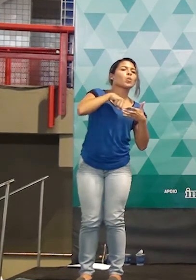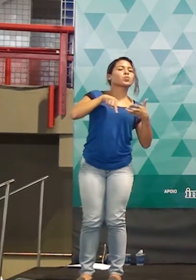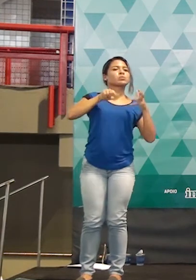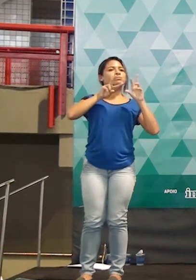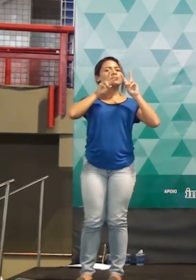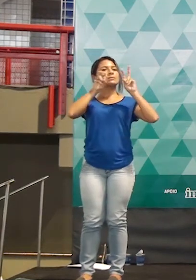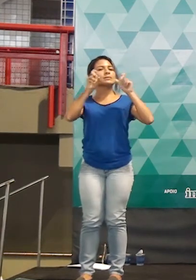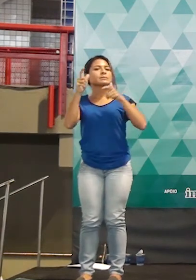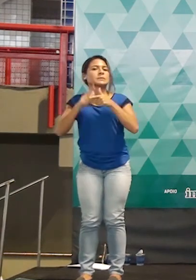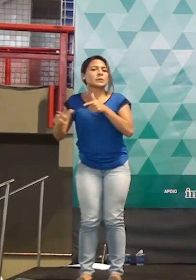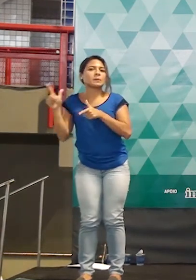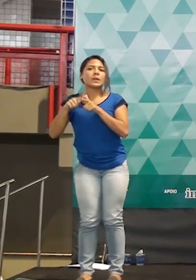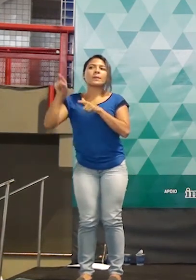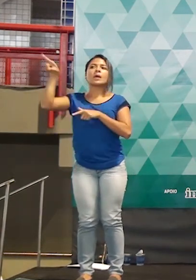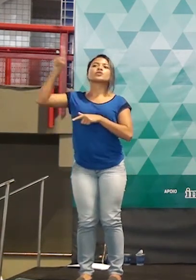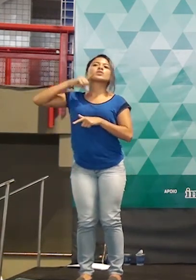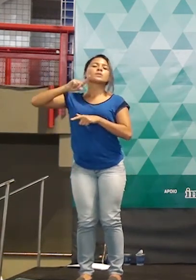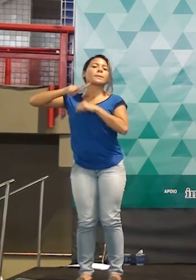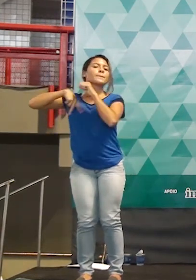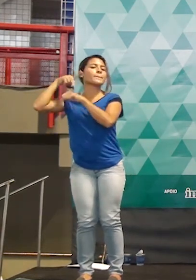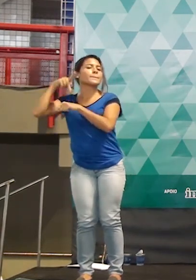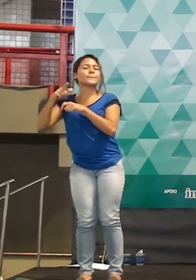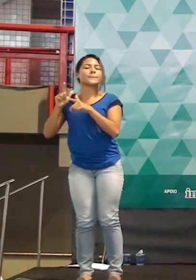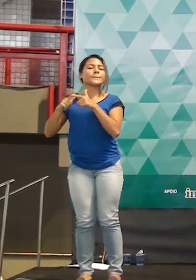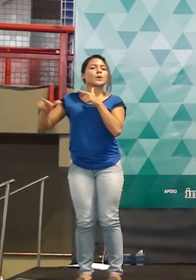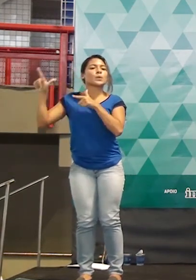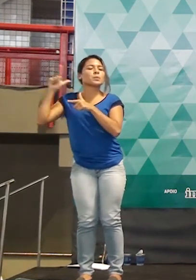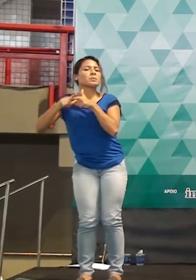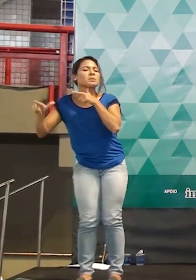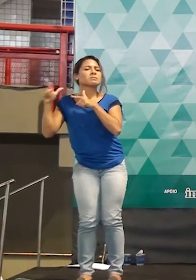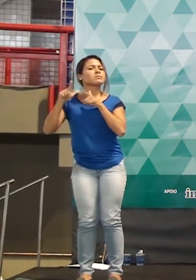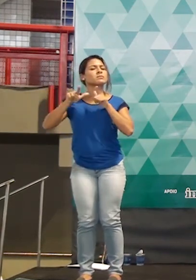telejornais, ler revistas, saber das coisas dos